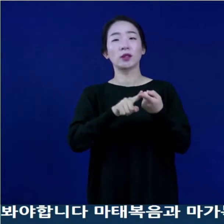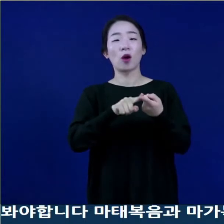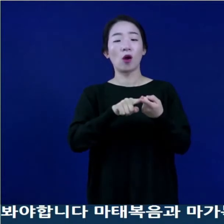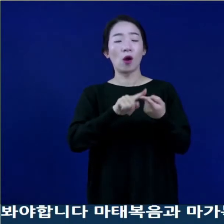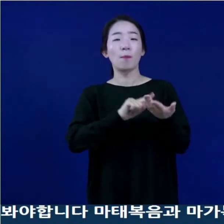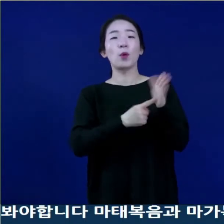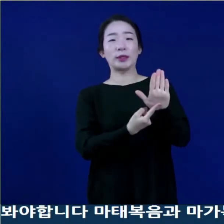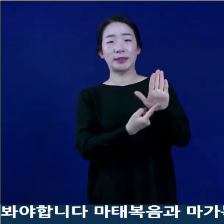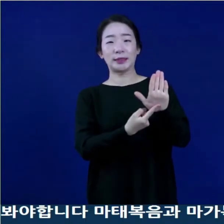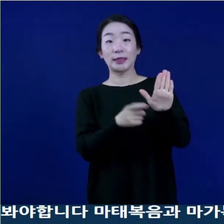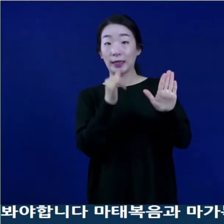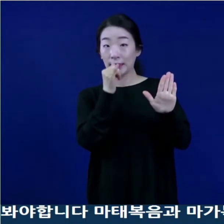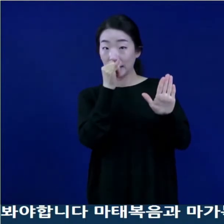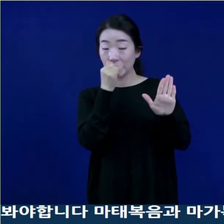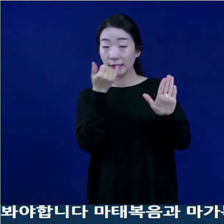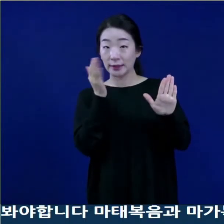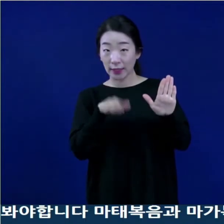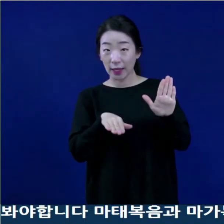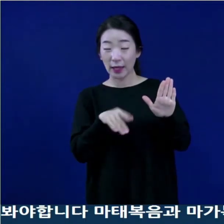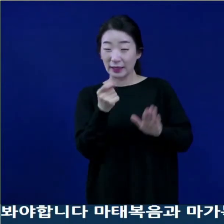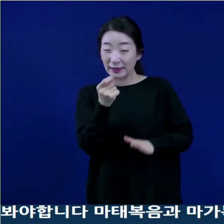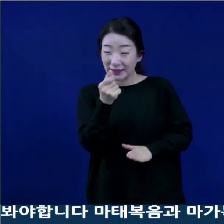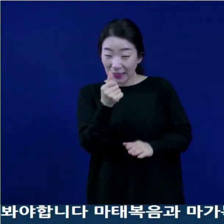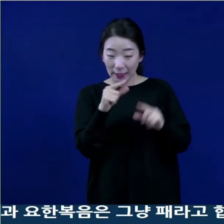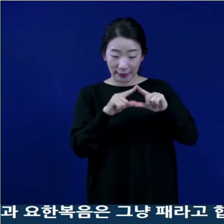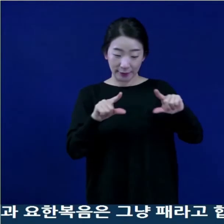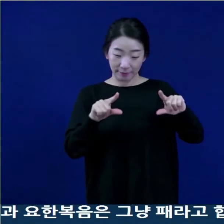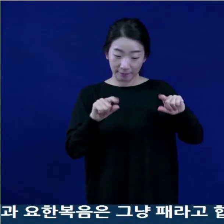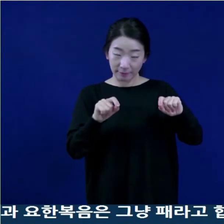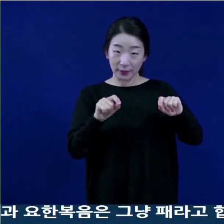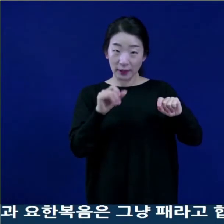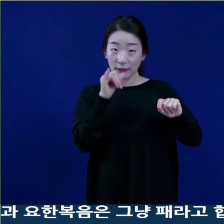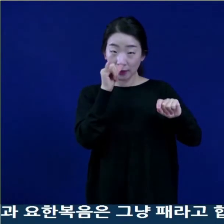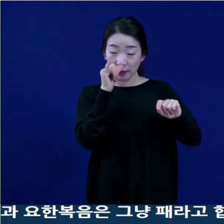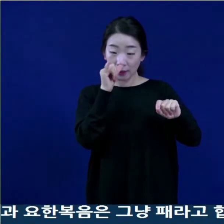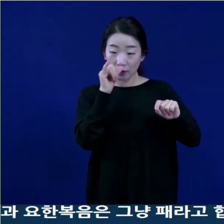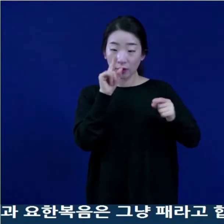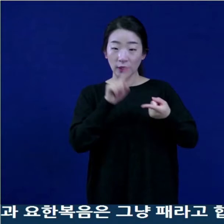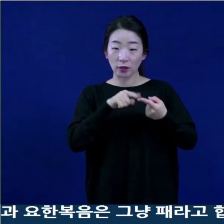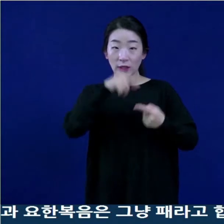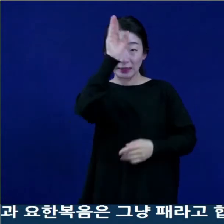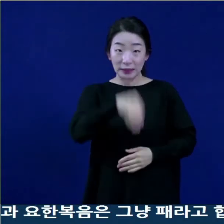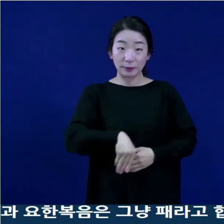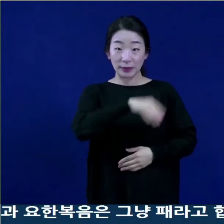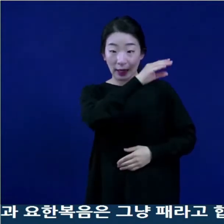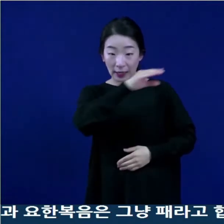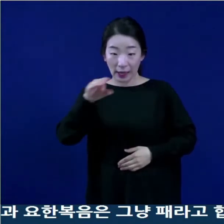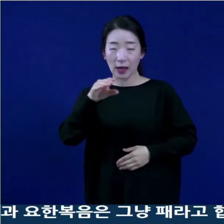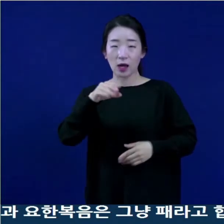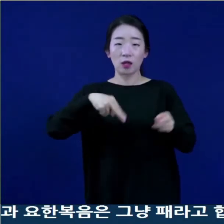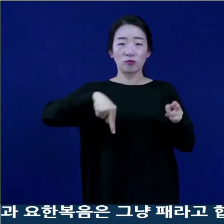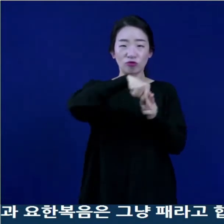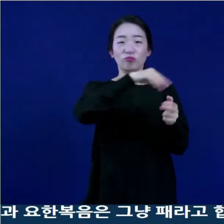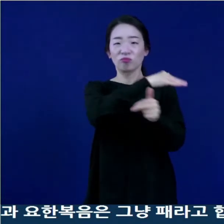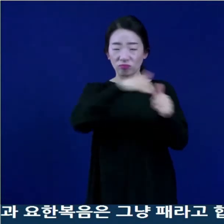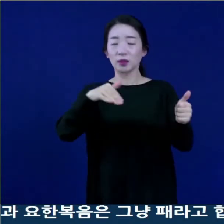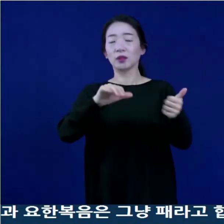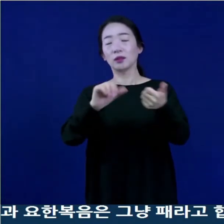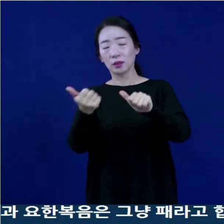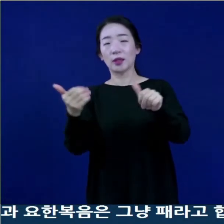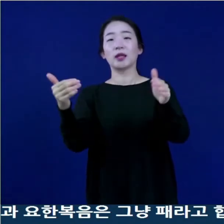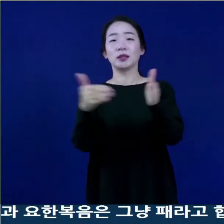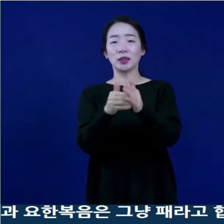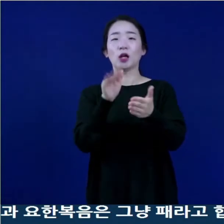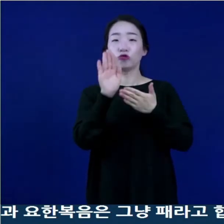경우 작은 타블렛 같은 것을 십자가 처형이 끝난 다음에 십자가에다가 덧붙이는 형식으로 진행했다는